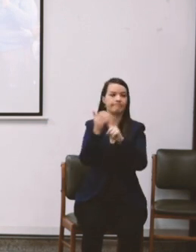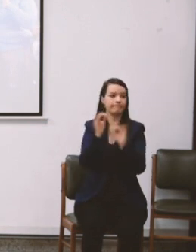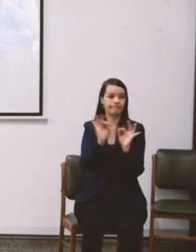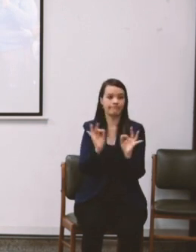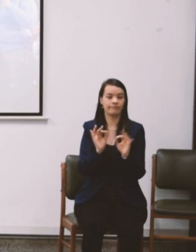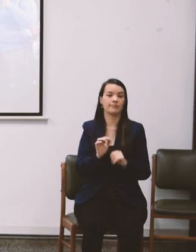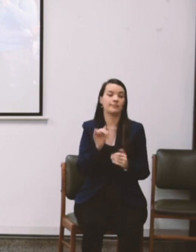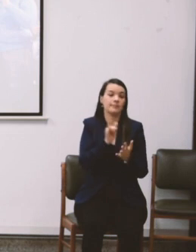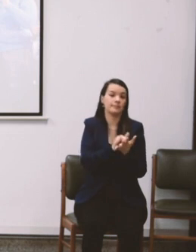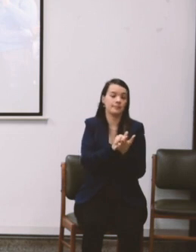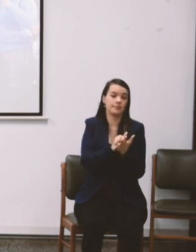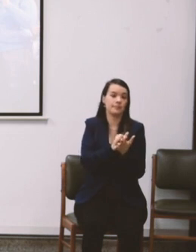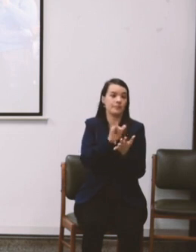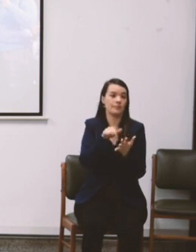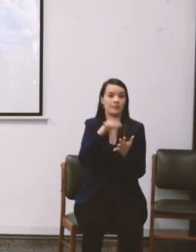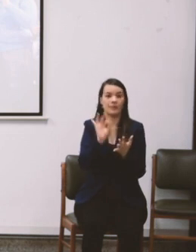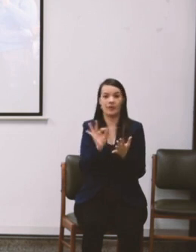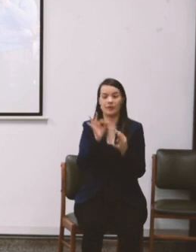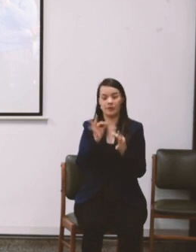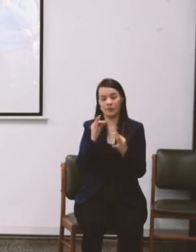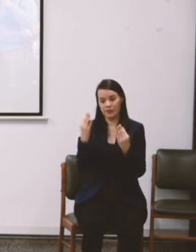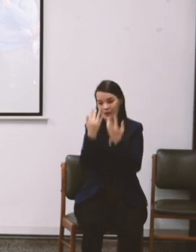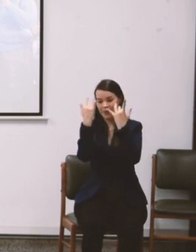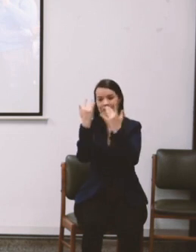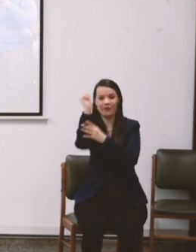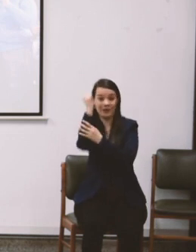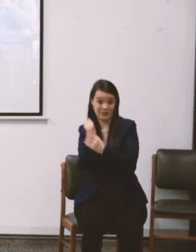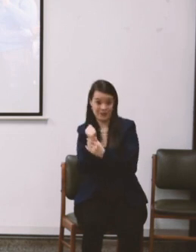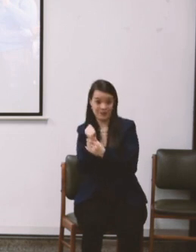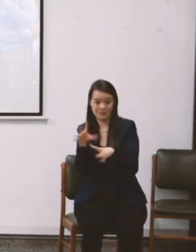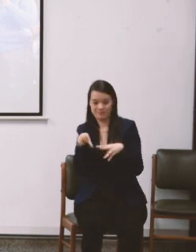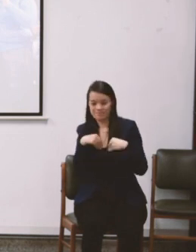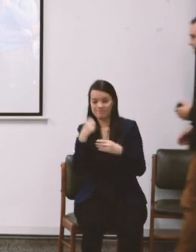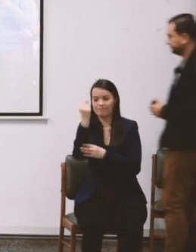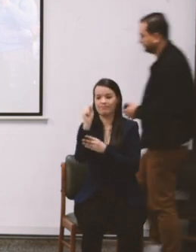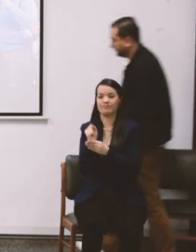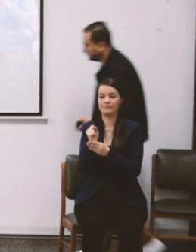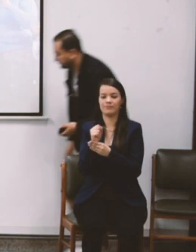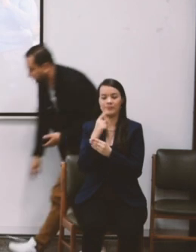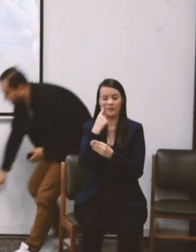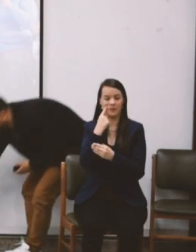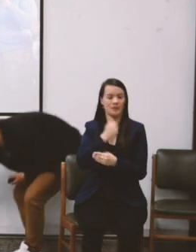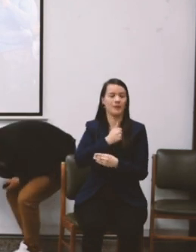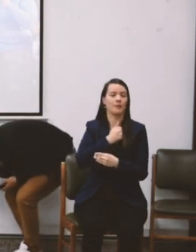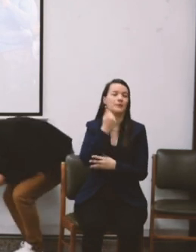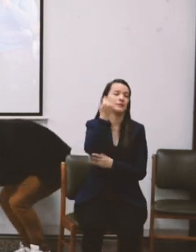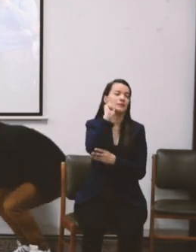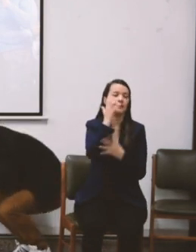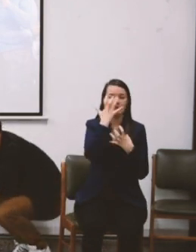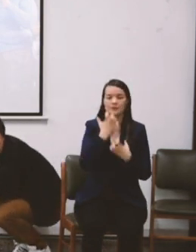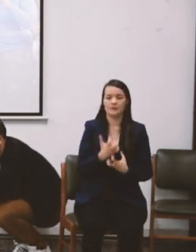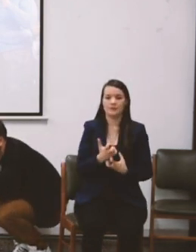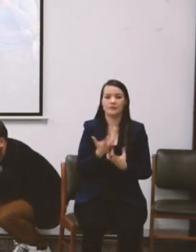enfrenta con esa erótica del fracaso, también, ¿cierto? Entonces uno también se descompone, porque uno desea muchas cosas